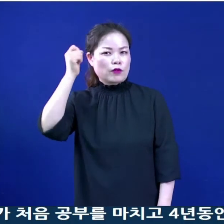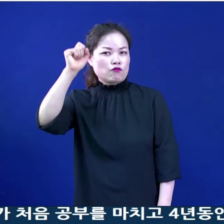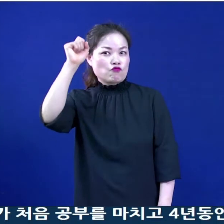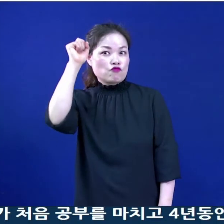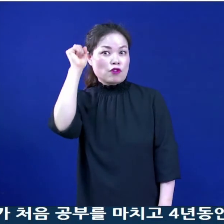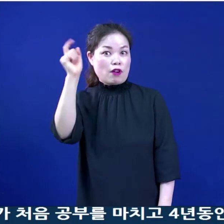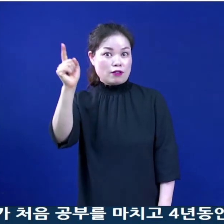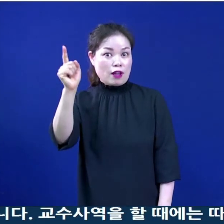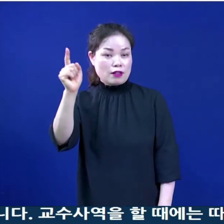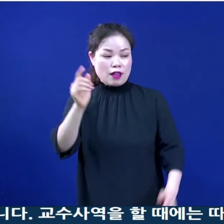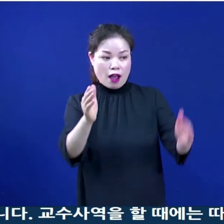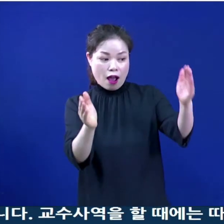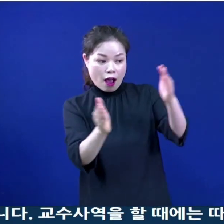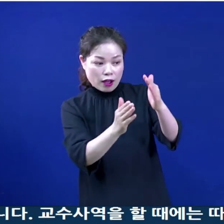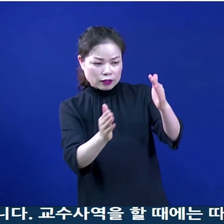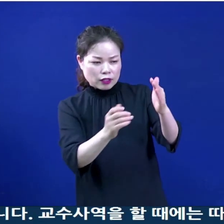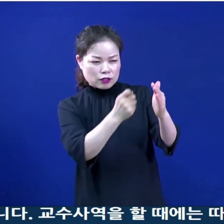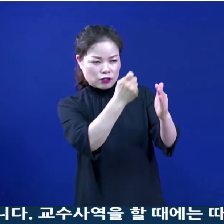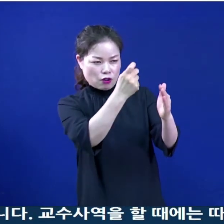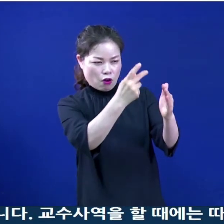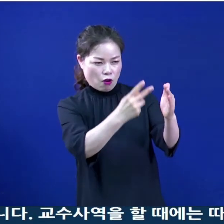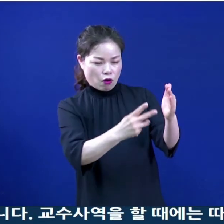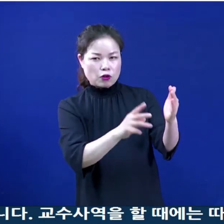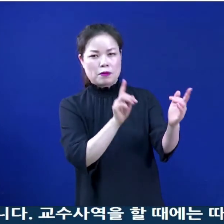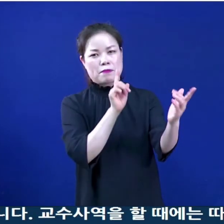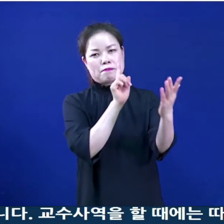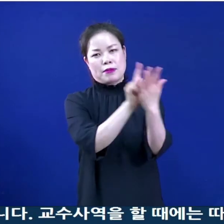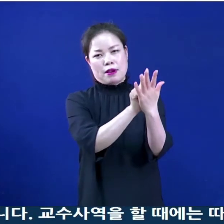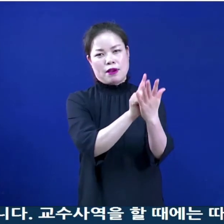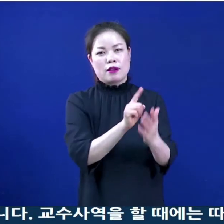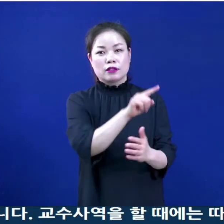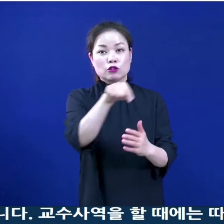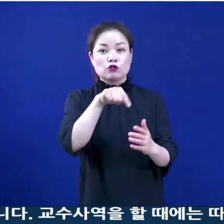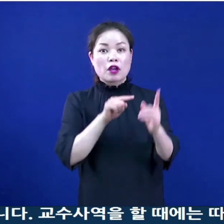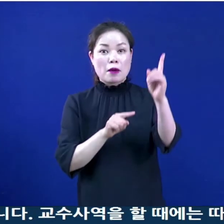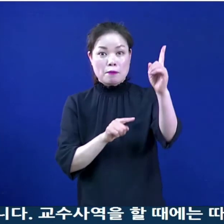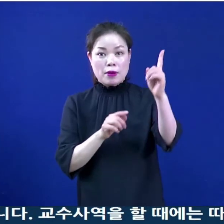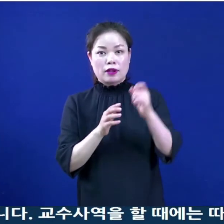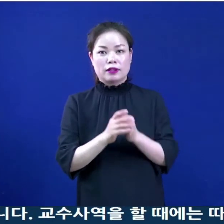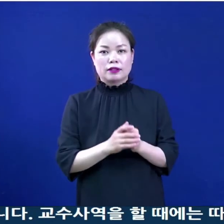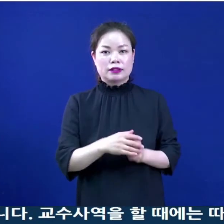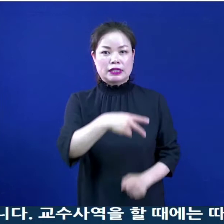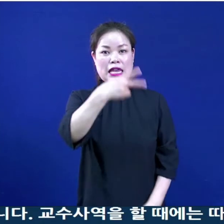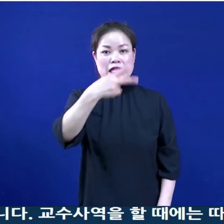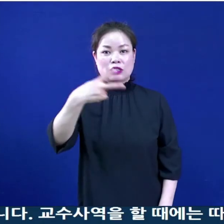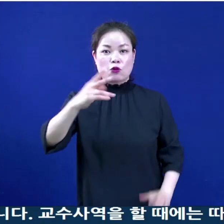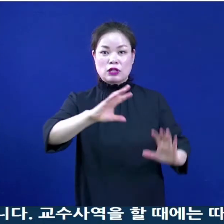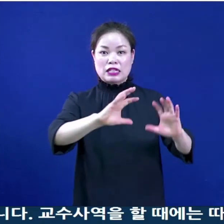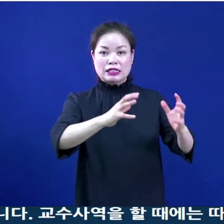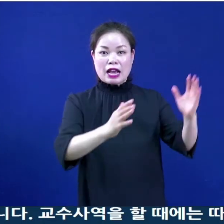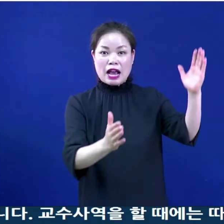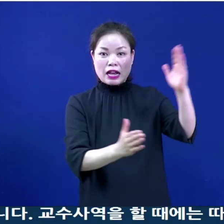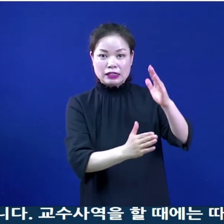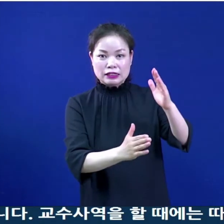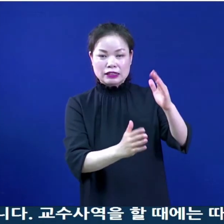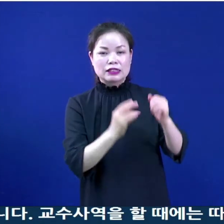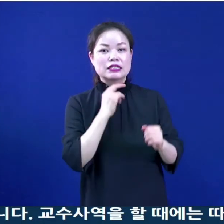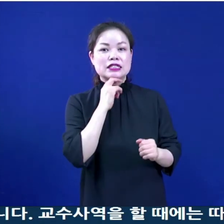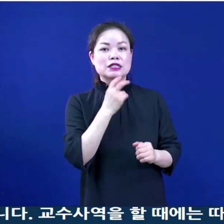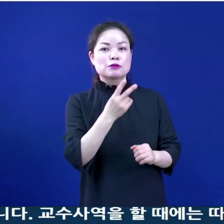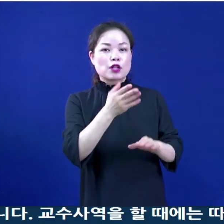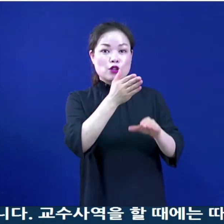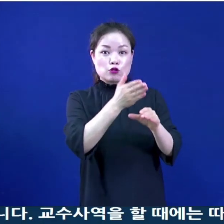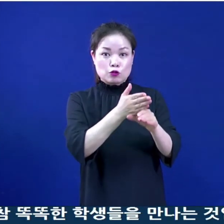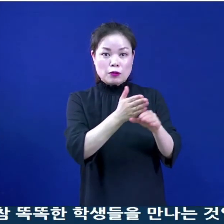우수할 가능성이 있는 학생들을 여러 명 만났습니다. 그중 한 명이 인도네시아 학생이었는데 20대 중반